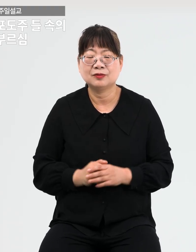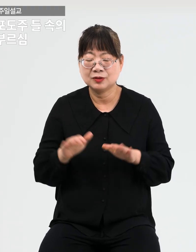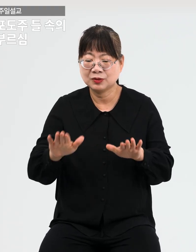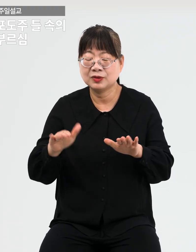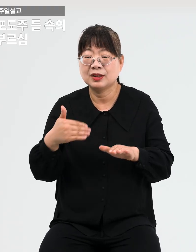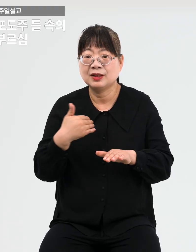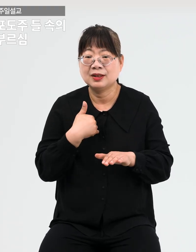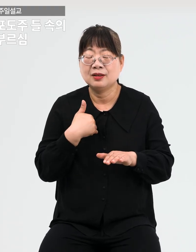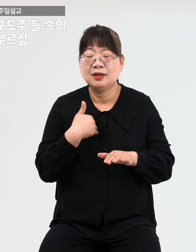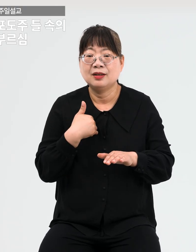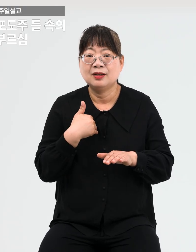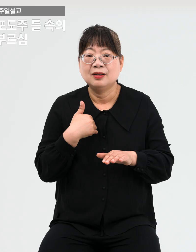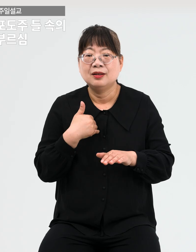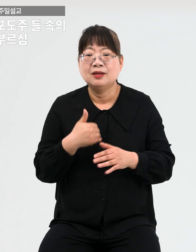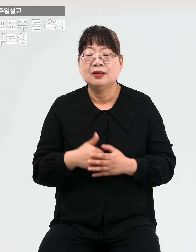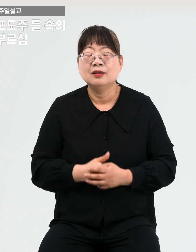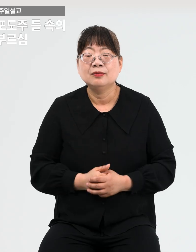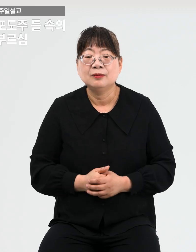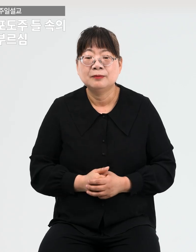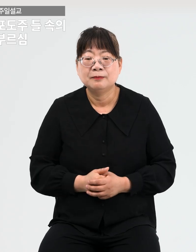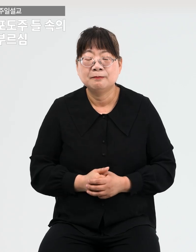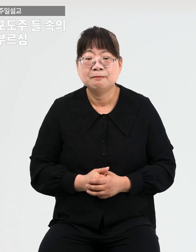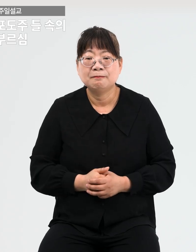오늘이 내 사형 날인데